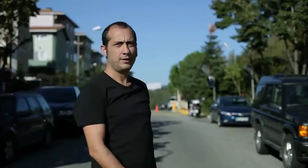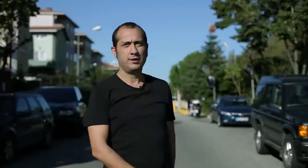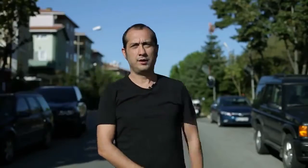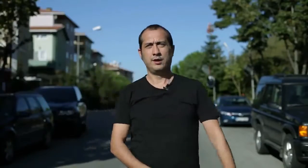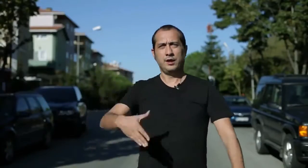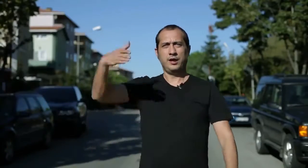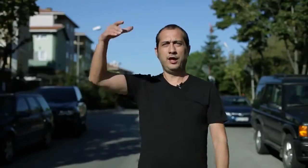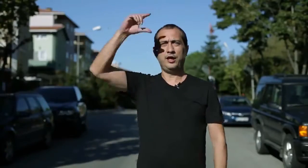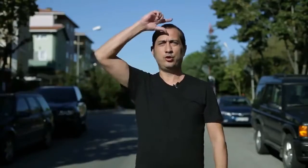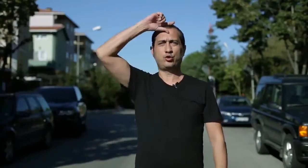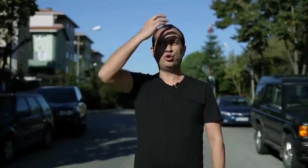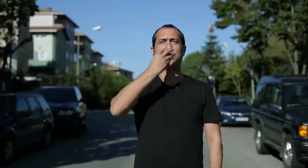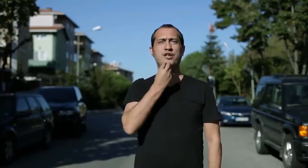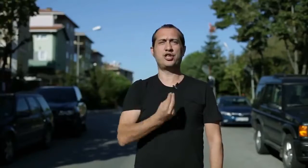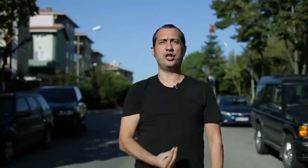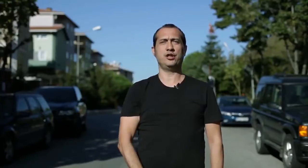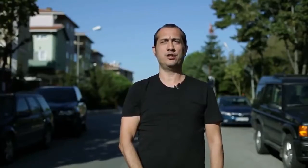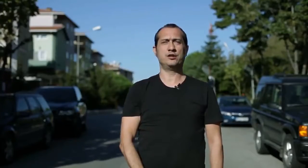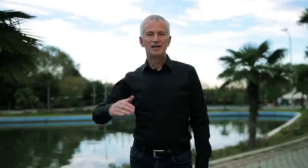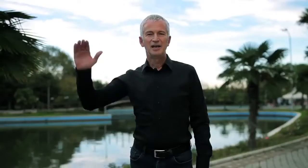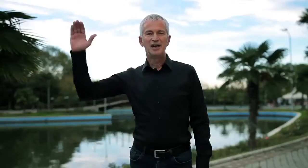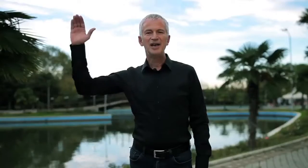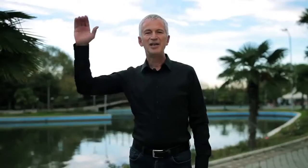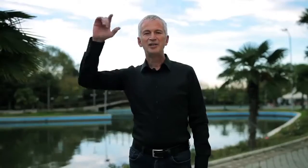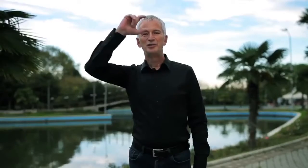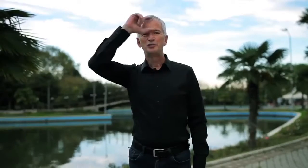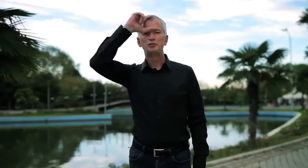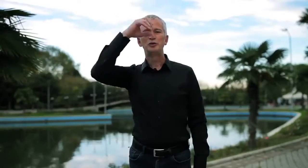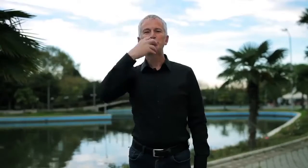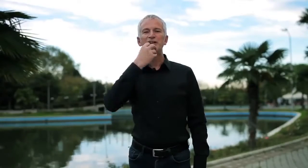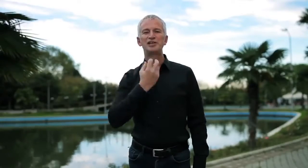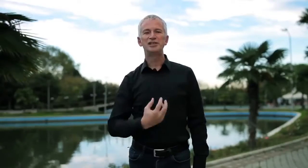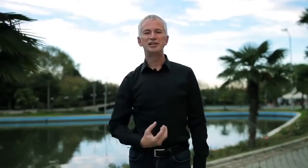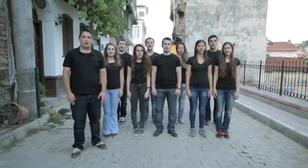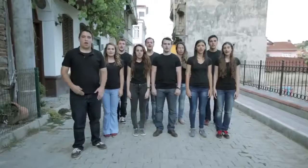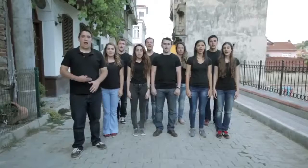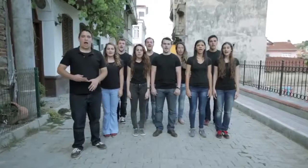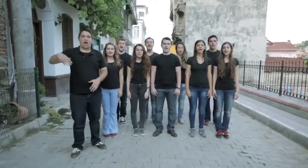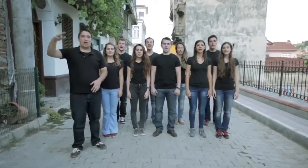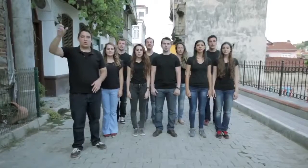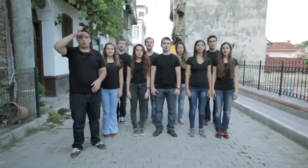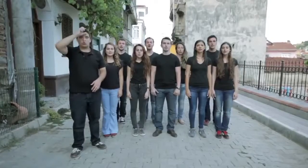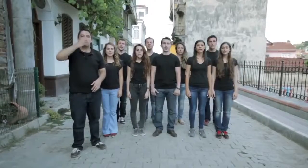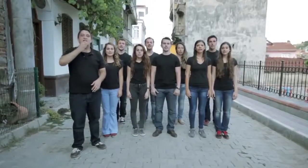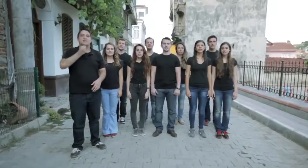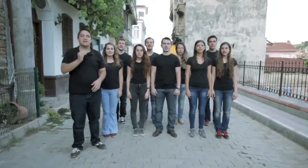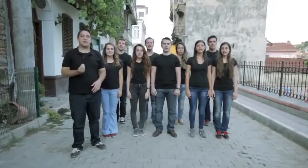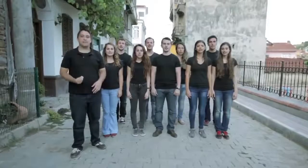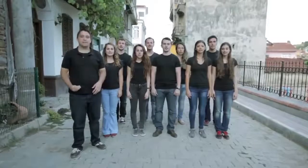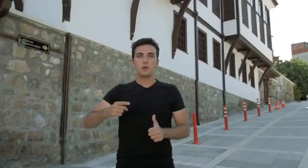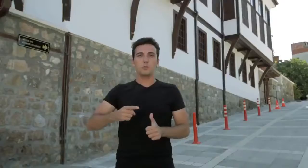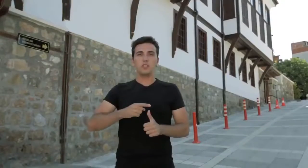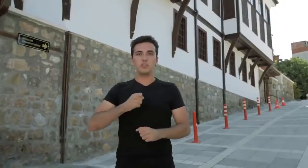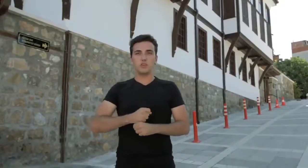Ey Türk Gençliği! Ey Türk Gençliği! Ey Türk Gençliği! Birinci